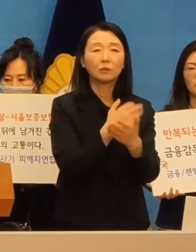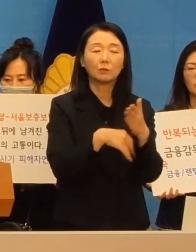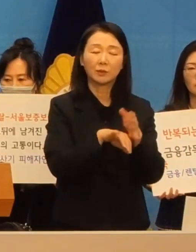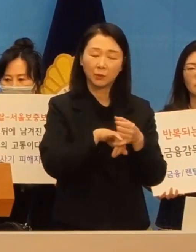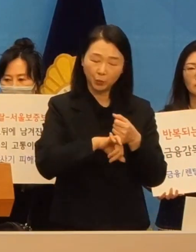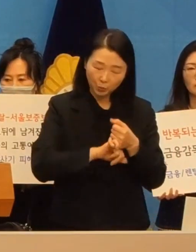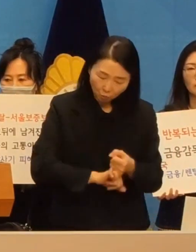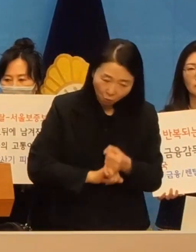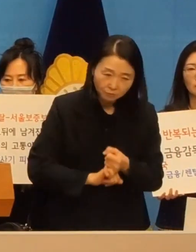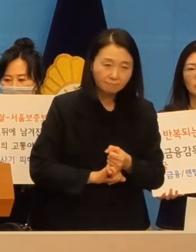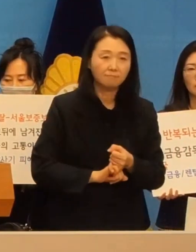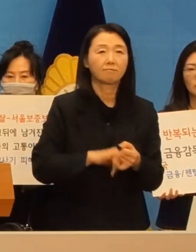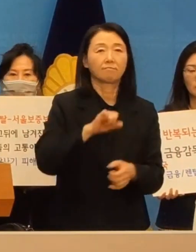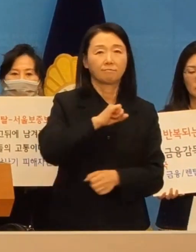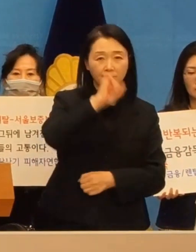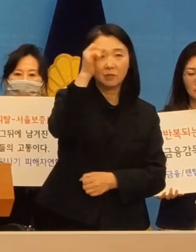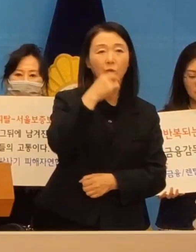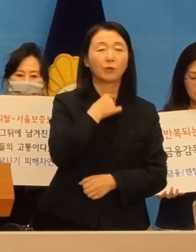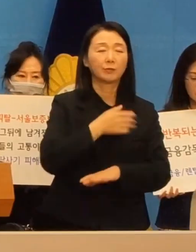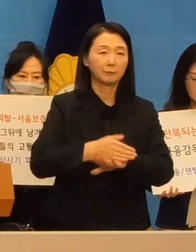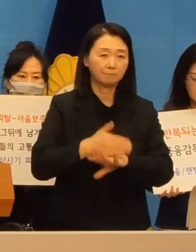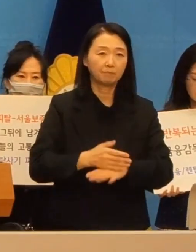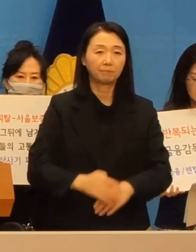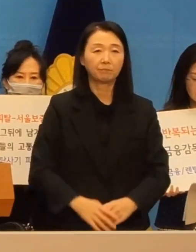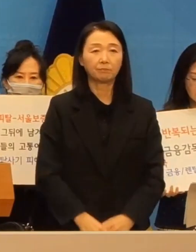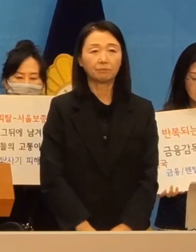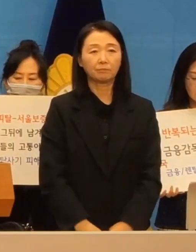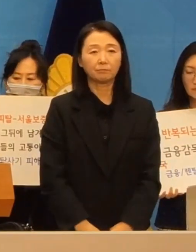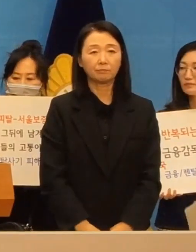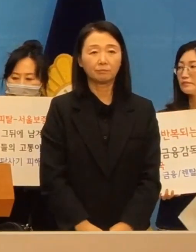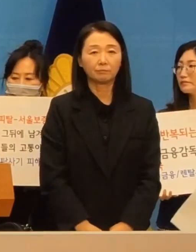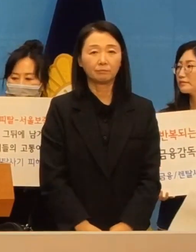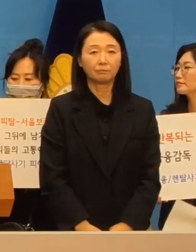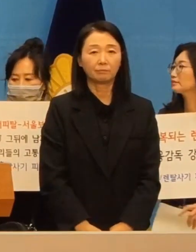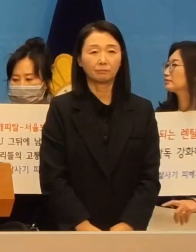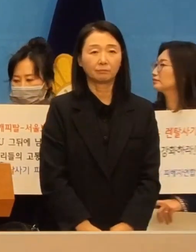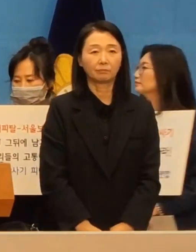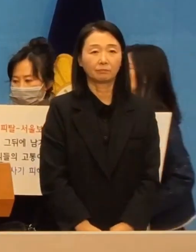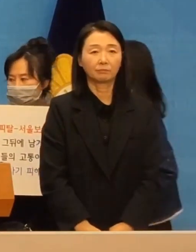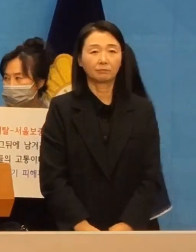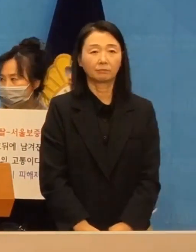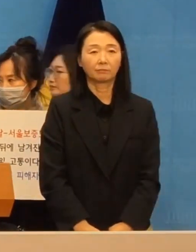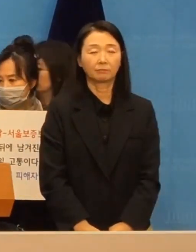반드시 관철시키겠습니다. 예, 감사합니다. 순서대로 좀 이야기하시죠.